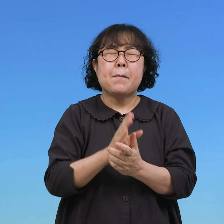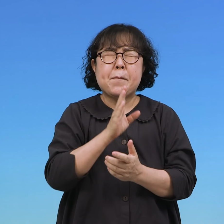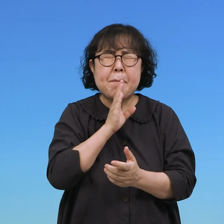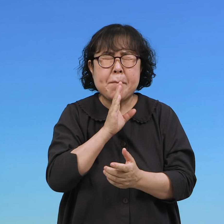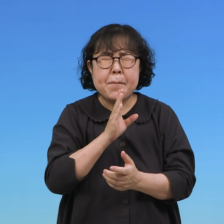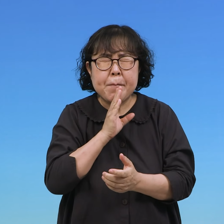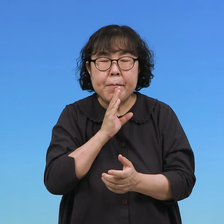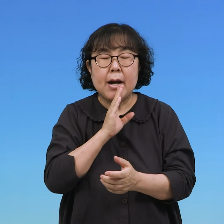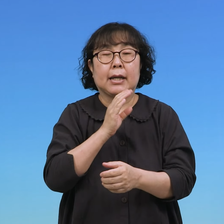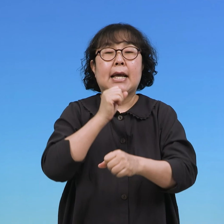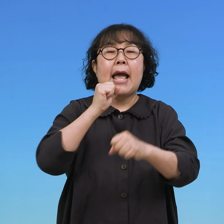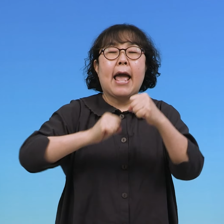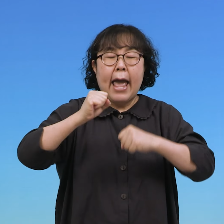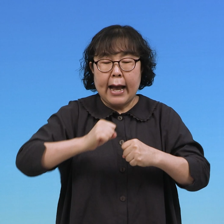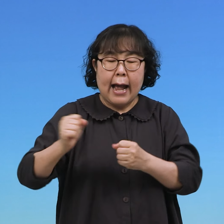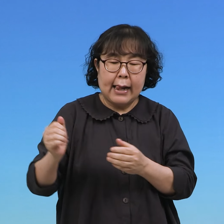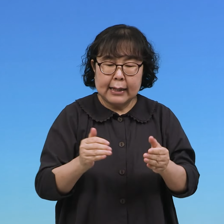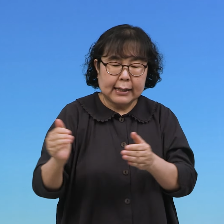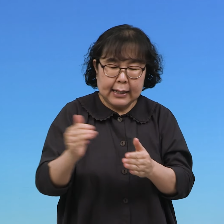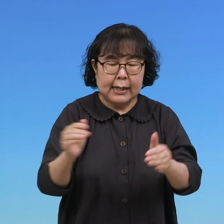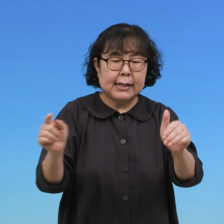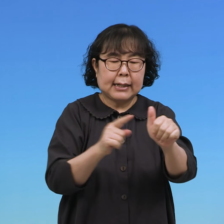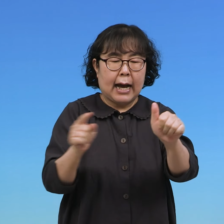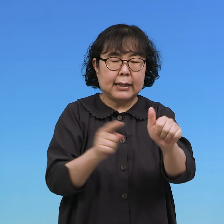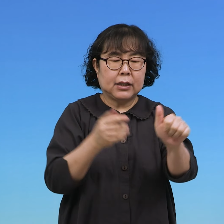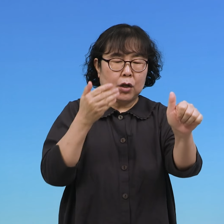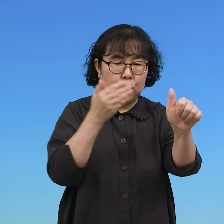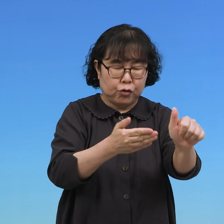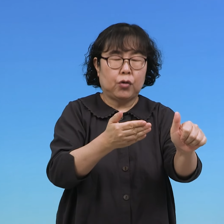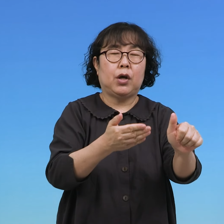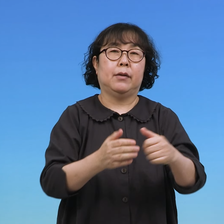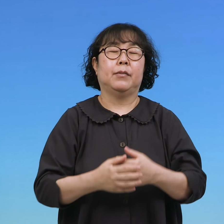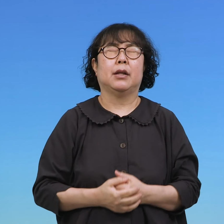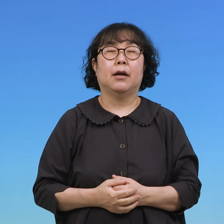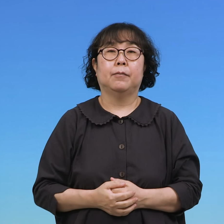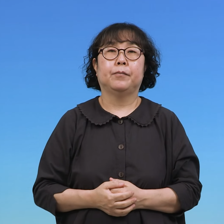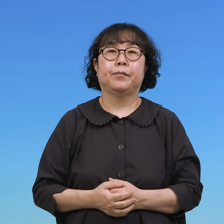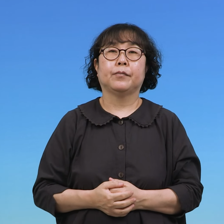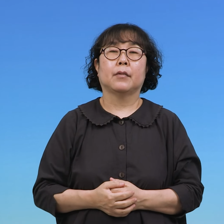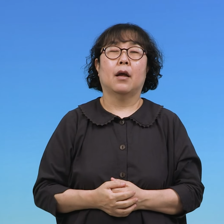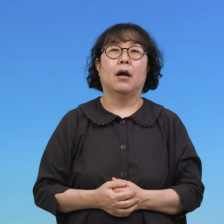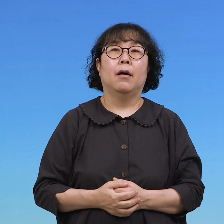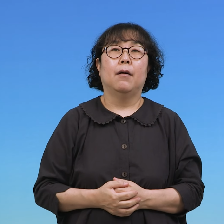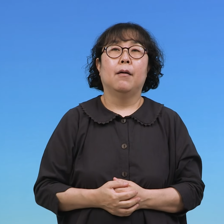마땅히 행할 길을 가르치라. 이거는 doing에 관한 문제 아닙니까?